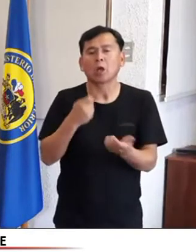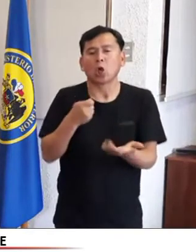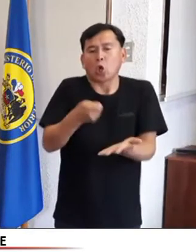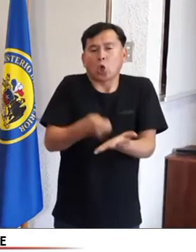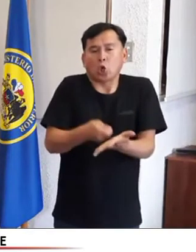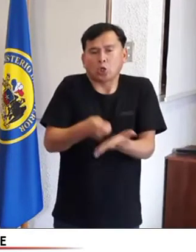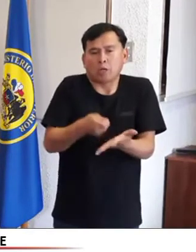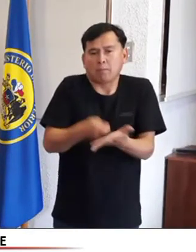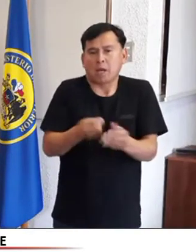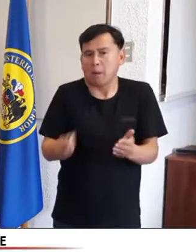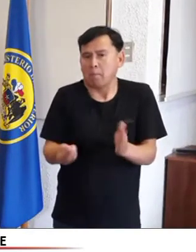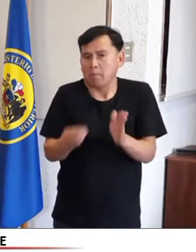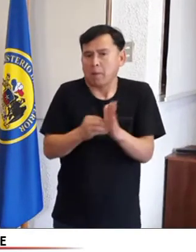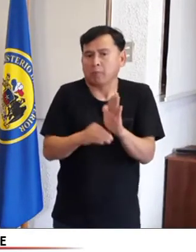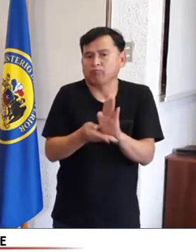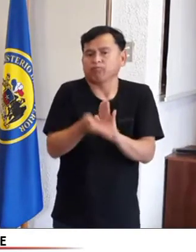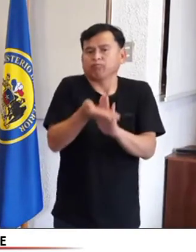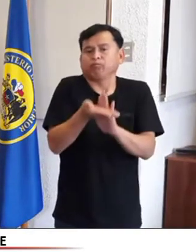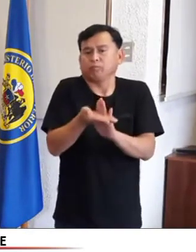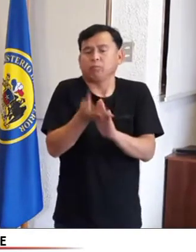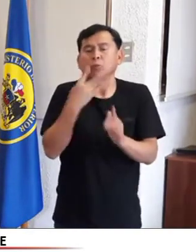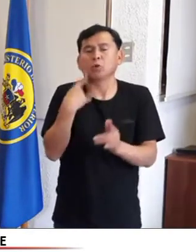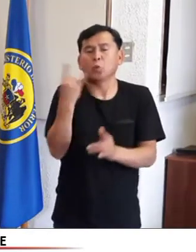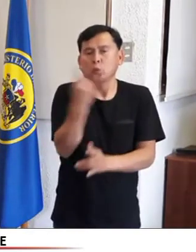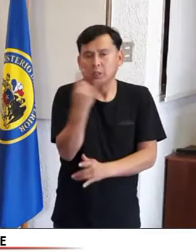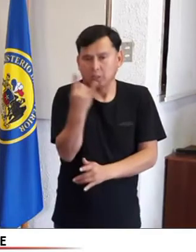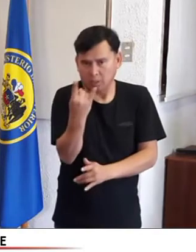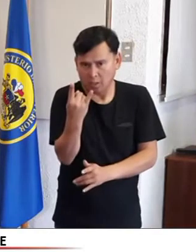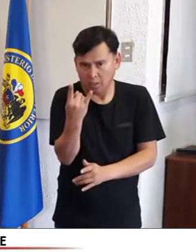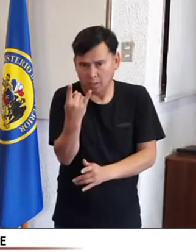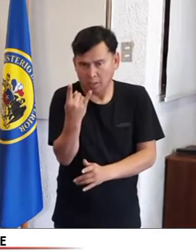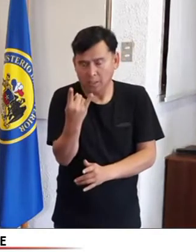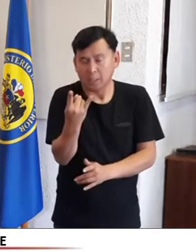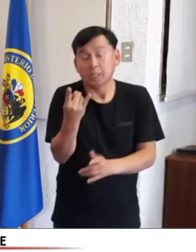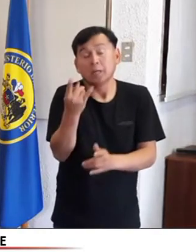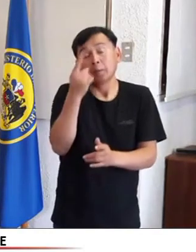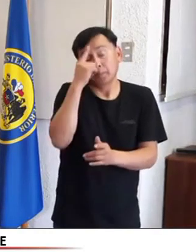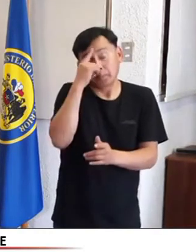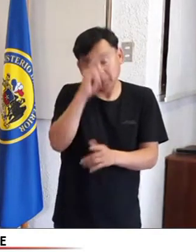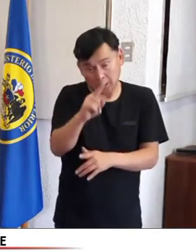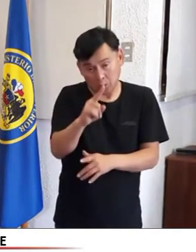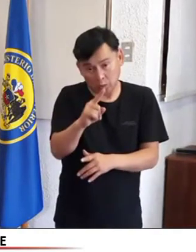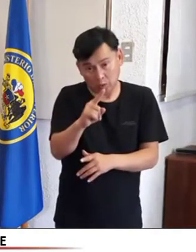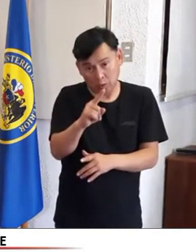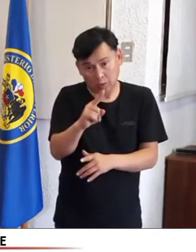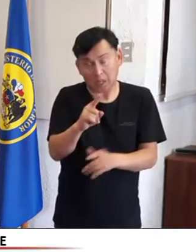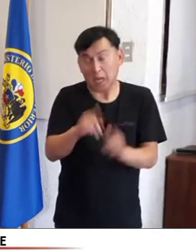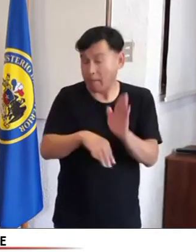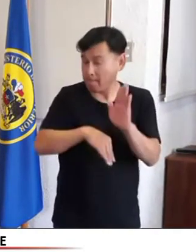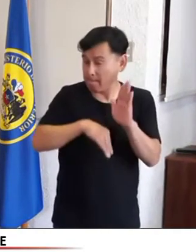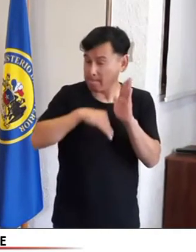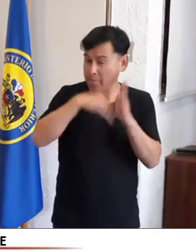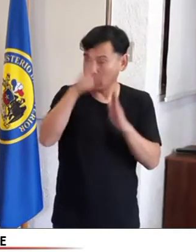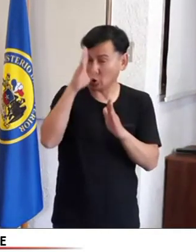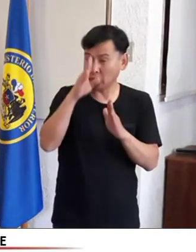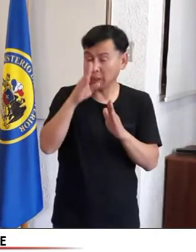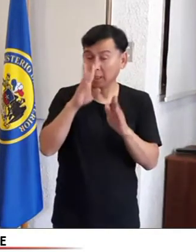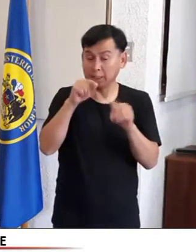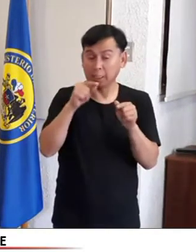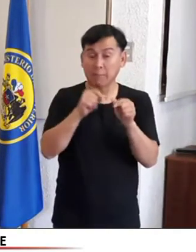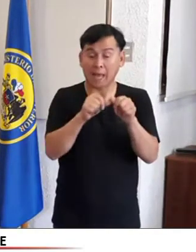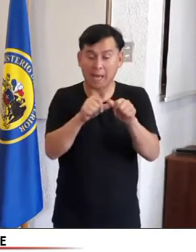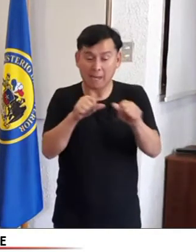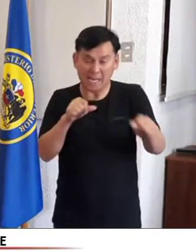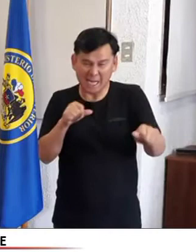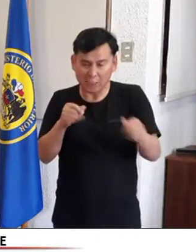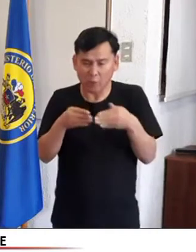adicionales que ello significa a través de emergencia. Sin perjuicio de ello, la mayoría de los metros